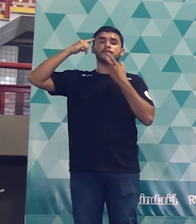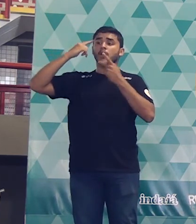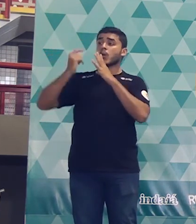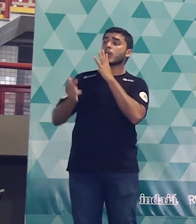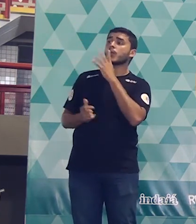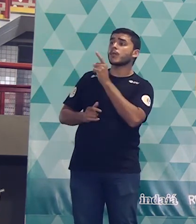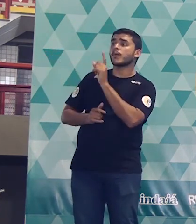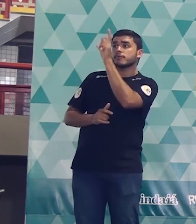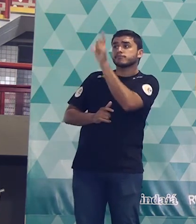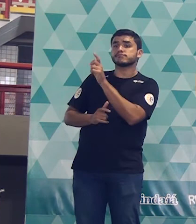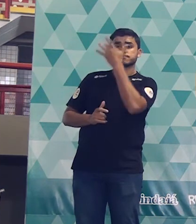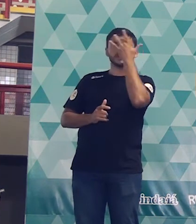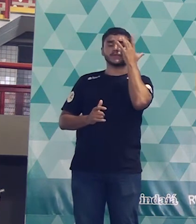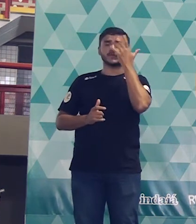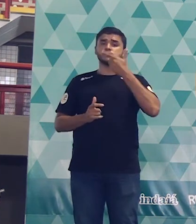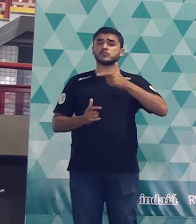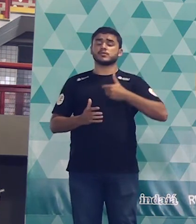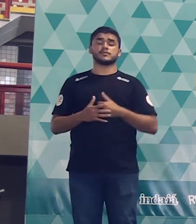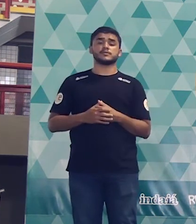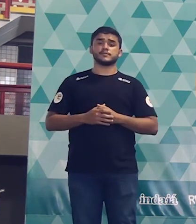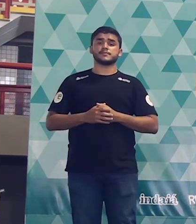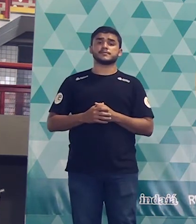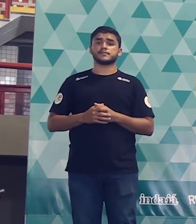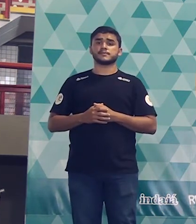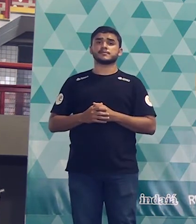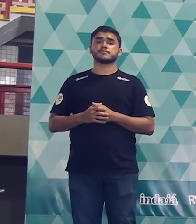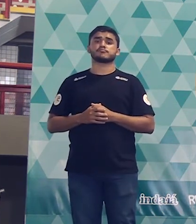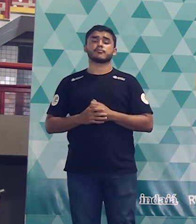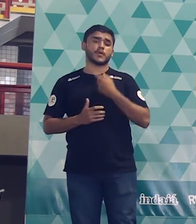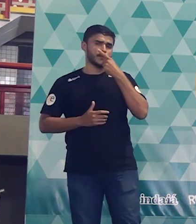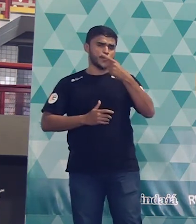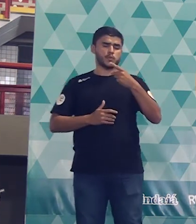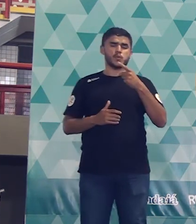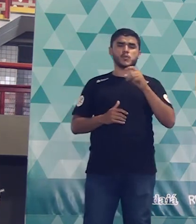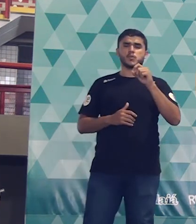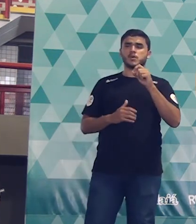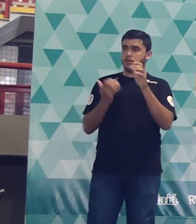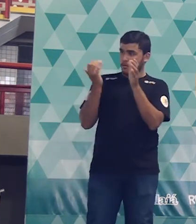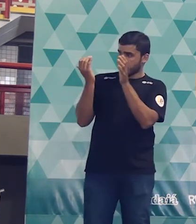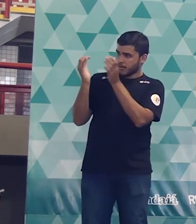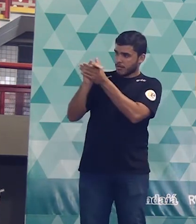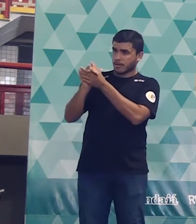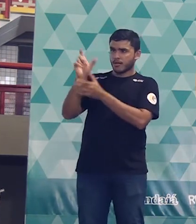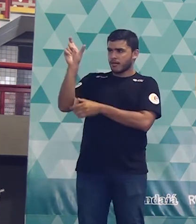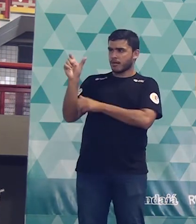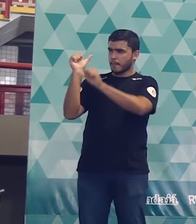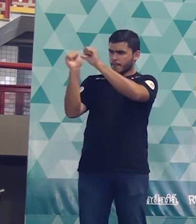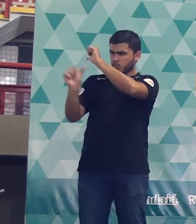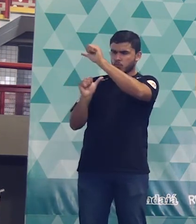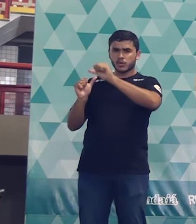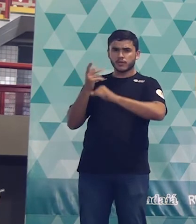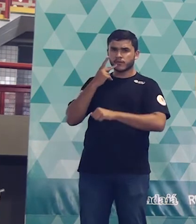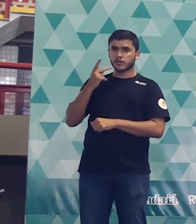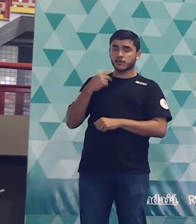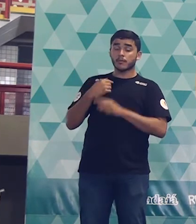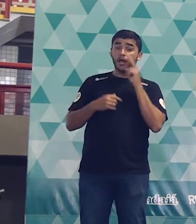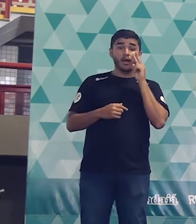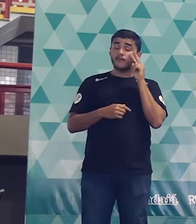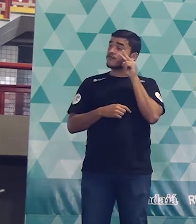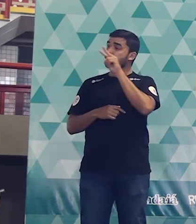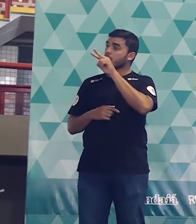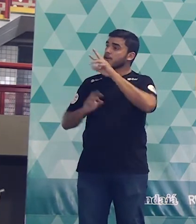conhecer, né? O pessoal diz que quando casa a outra pessoa muda. Não é que a outra pessoa muda, é o meu olhar que